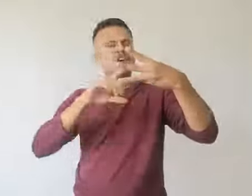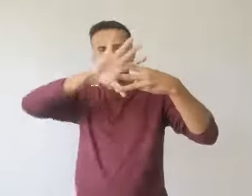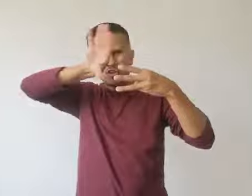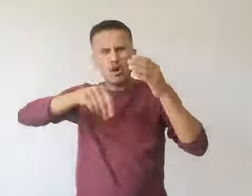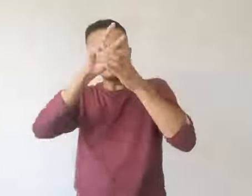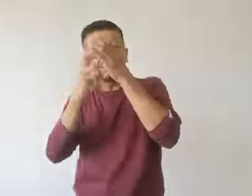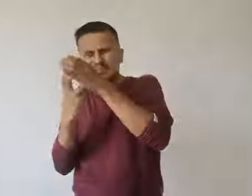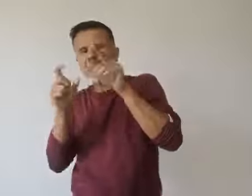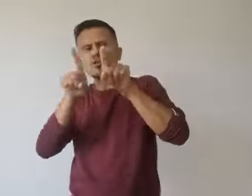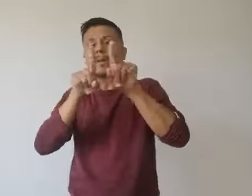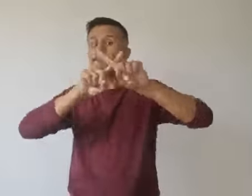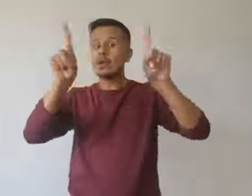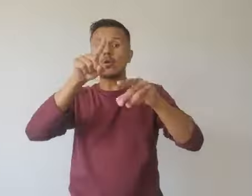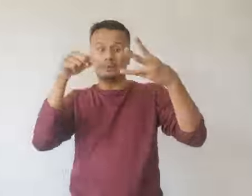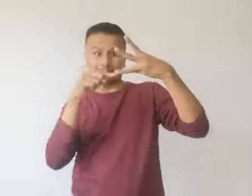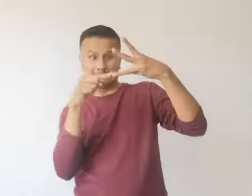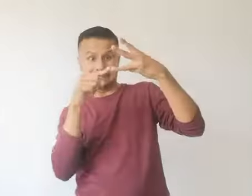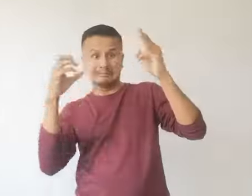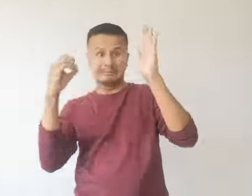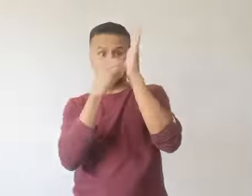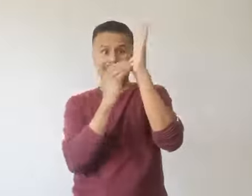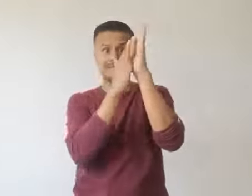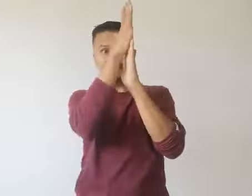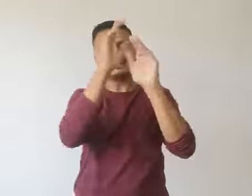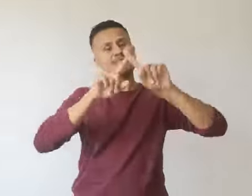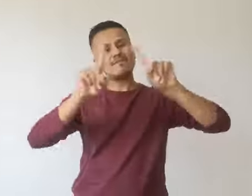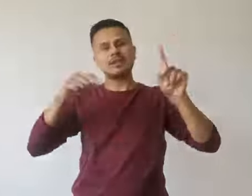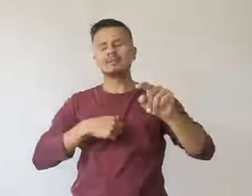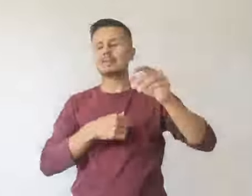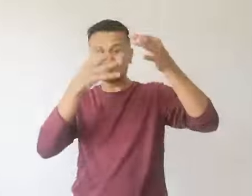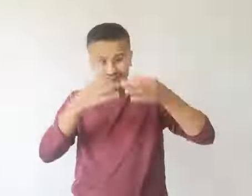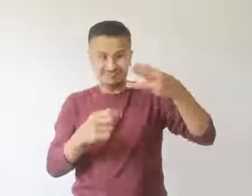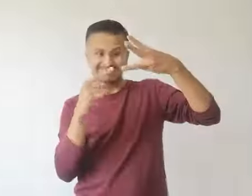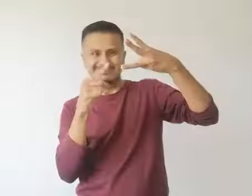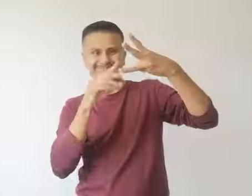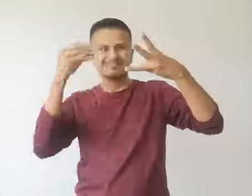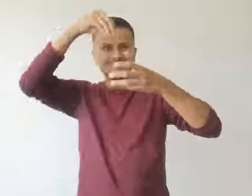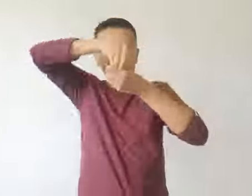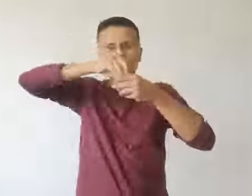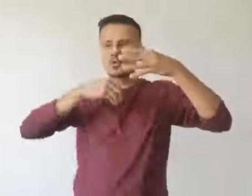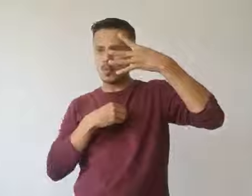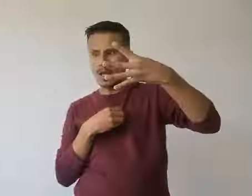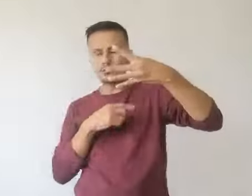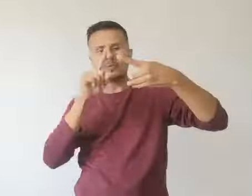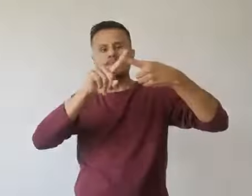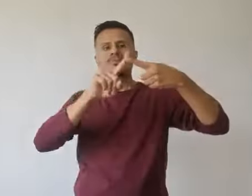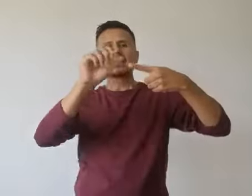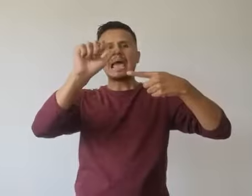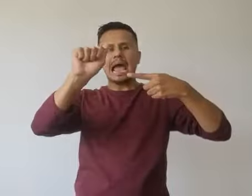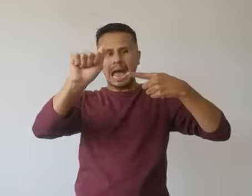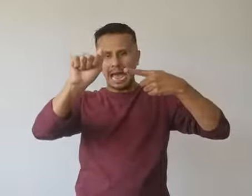puede ser una de las siguientes cuatro. La adenina, representada con la letra A, la timina, con la T,